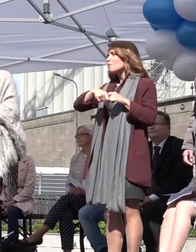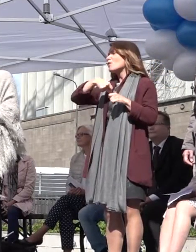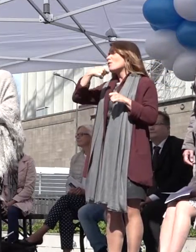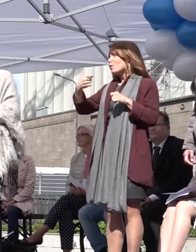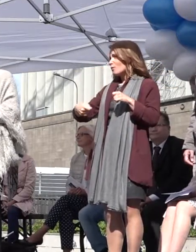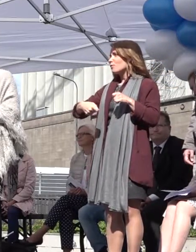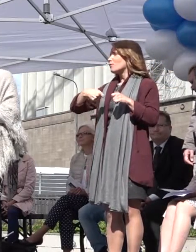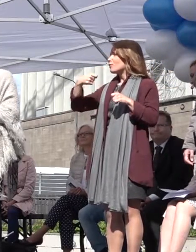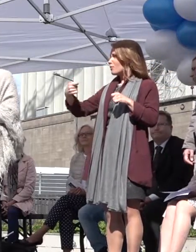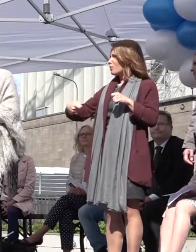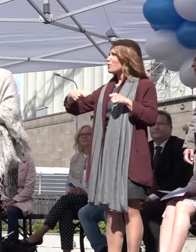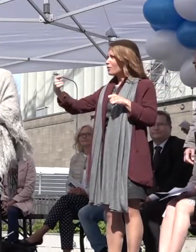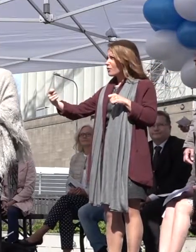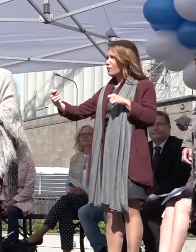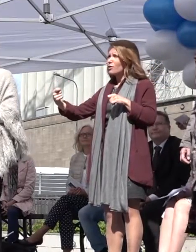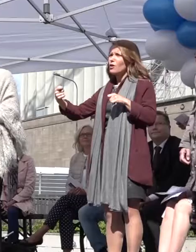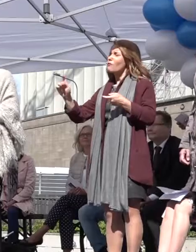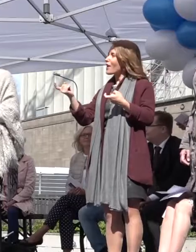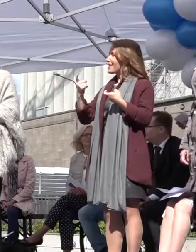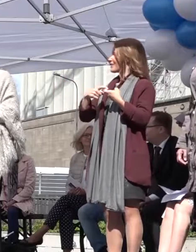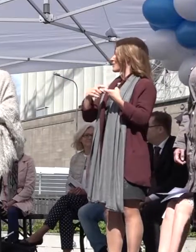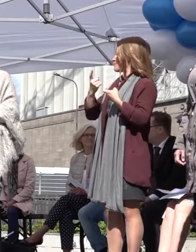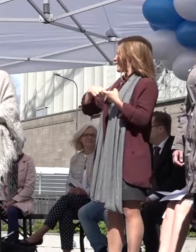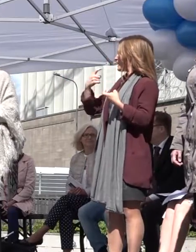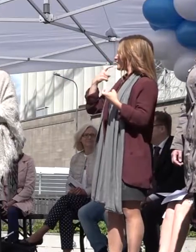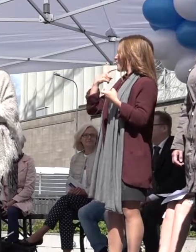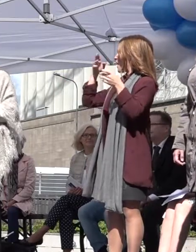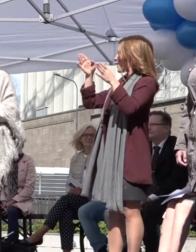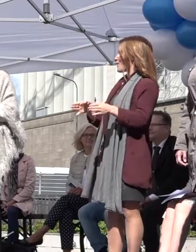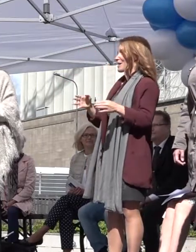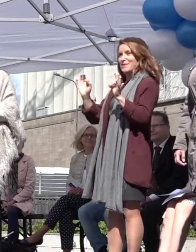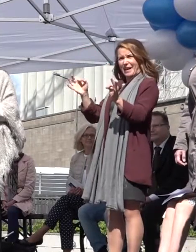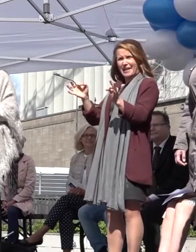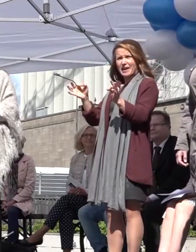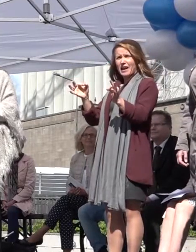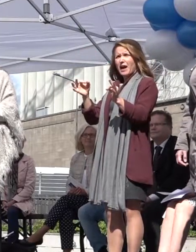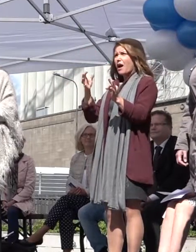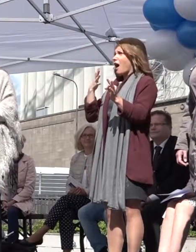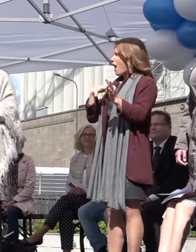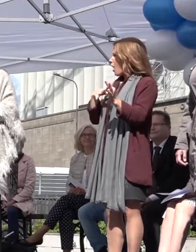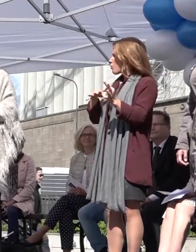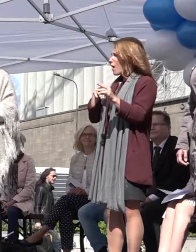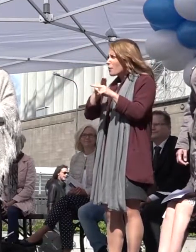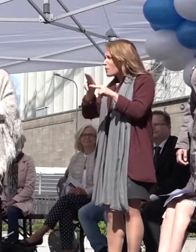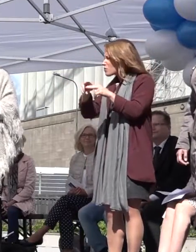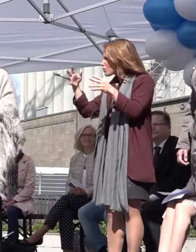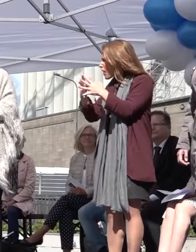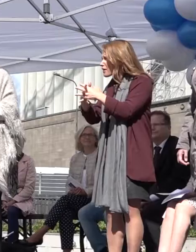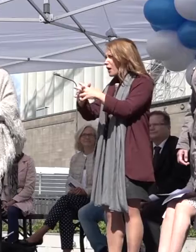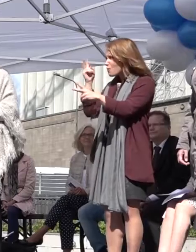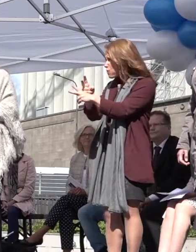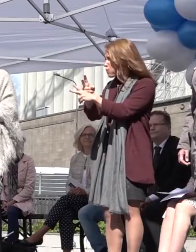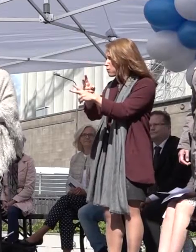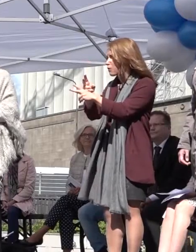Mutta se on vähän ehkä sitä meidän yhteistä suomalaista luonteenlaatua, että pelataan niin kuin oikein viimeisen päälle, varmaan